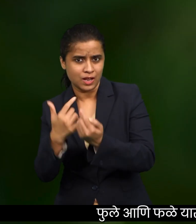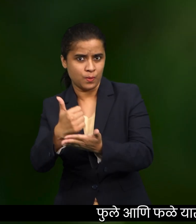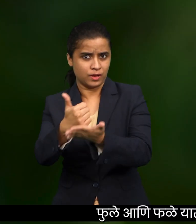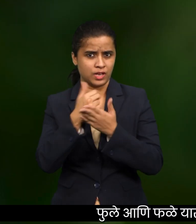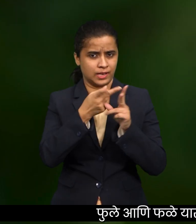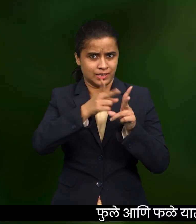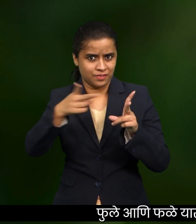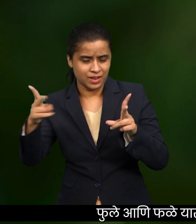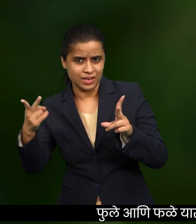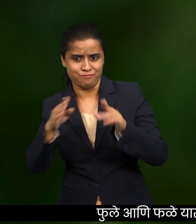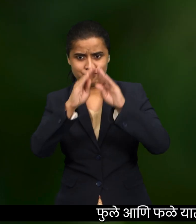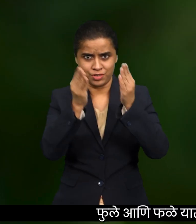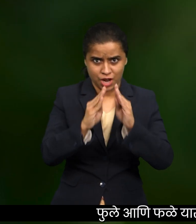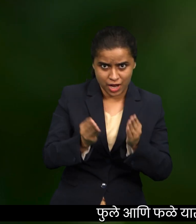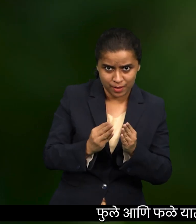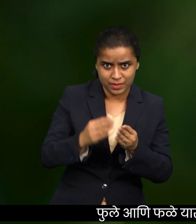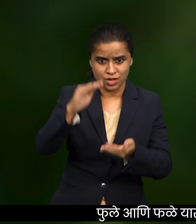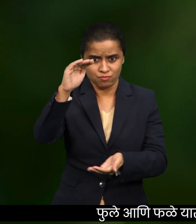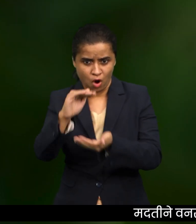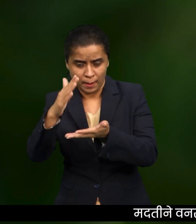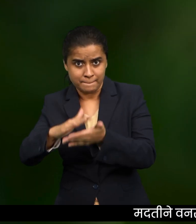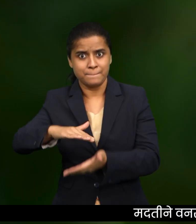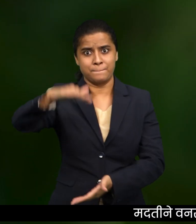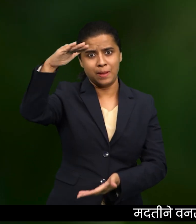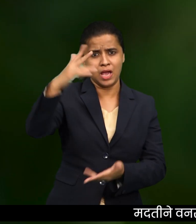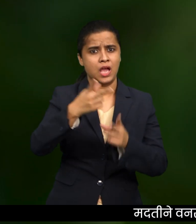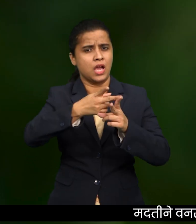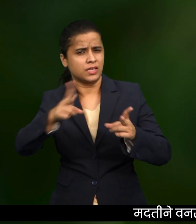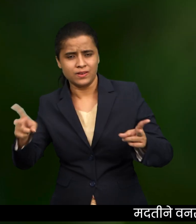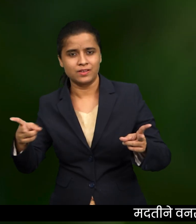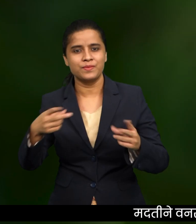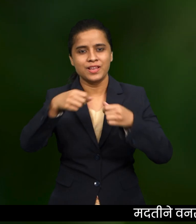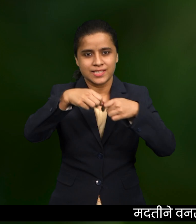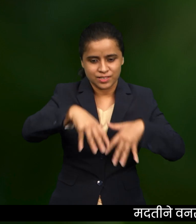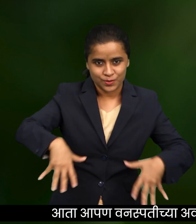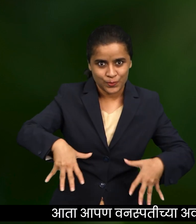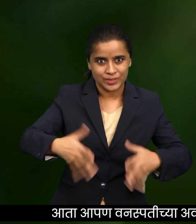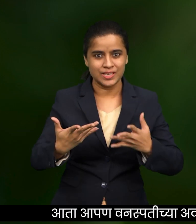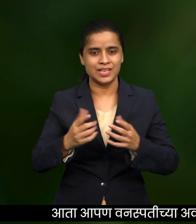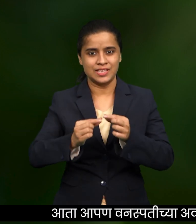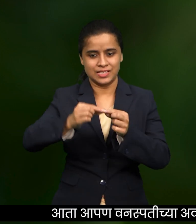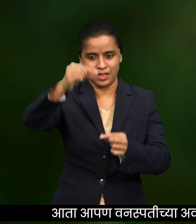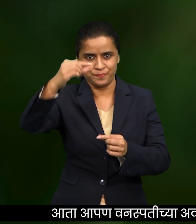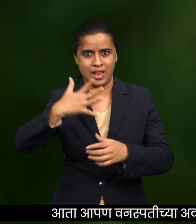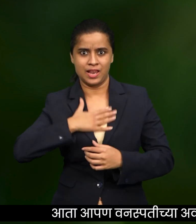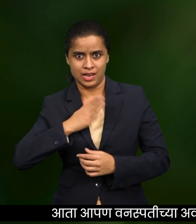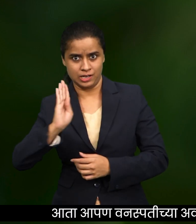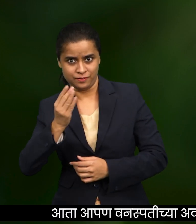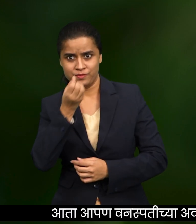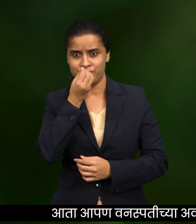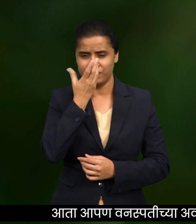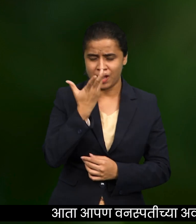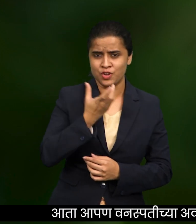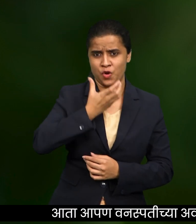फळे यासारख्या विविध वैशिष्ट्यांच्या मदतीने वनस्पती ओळखू शकतो. आता आपण